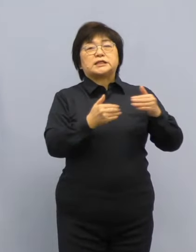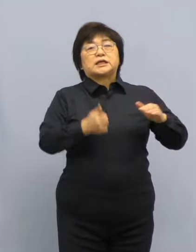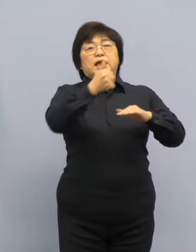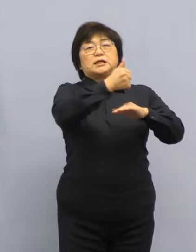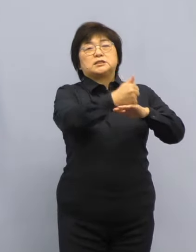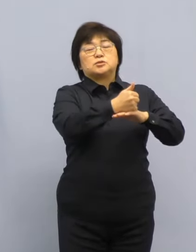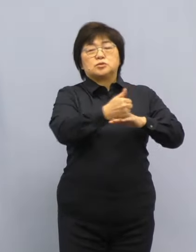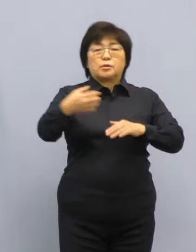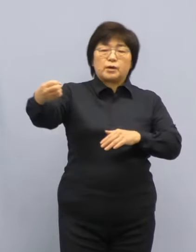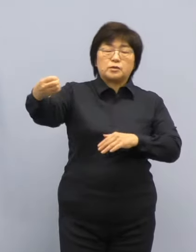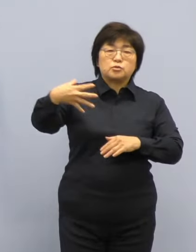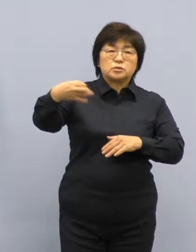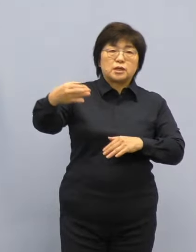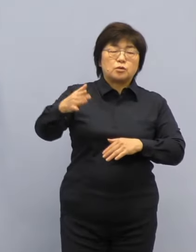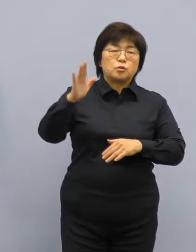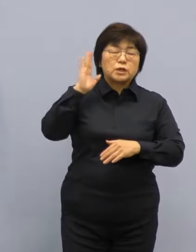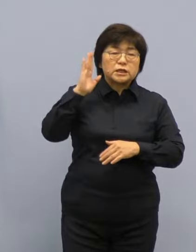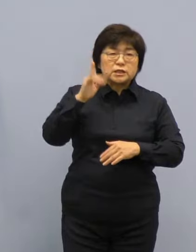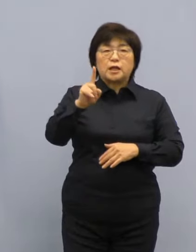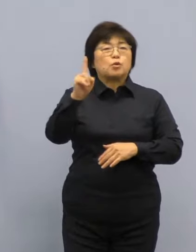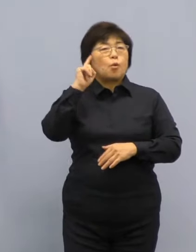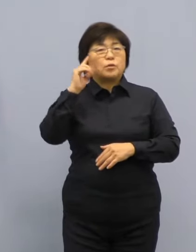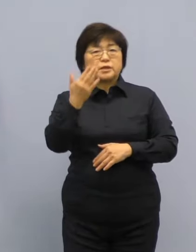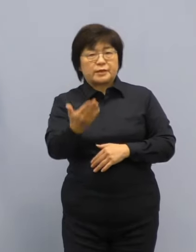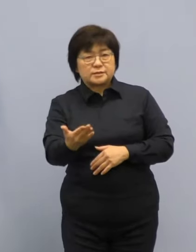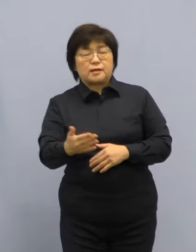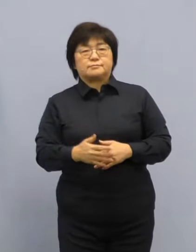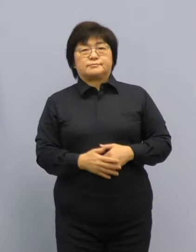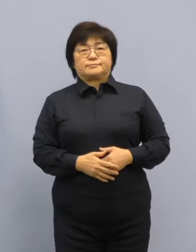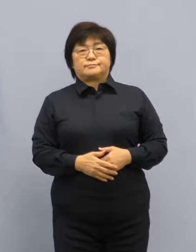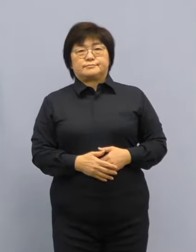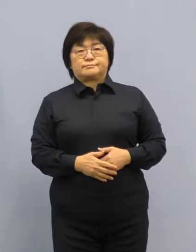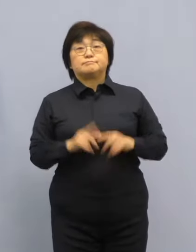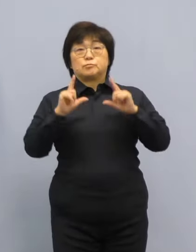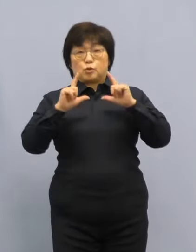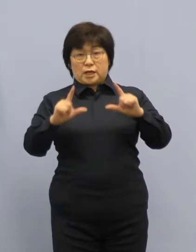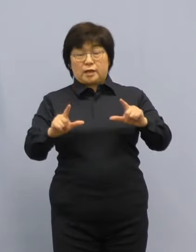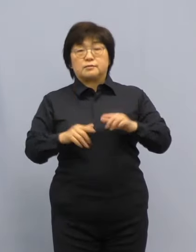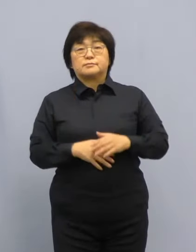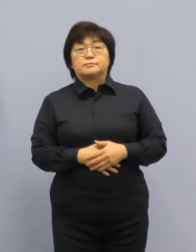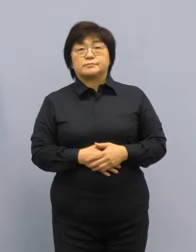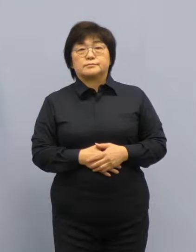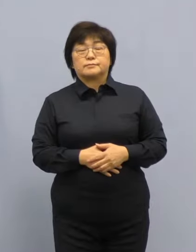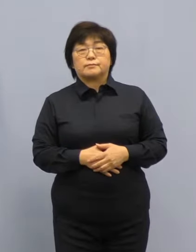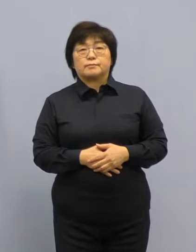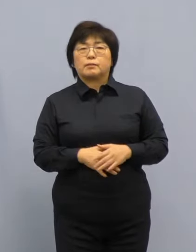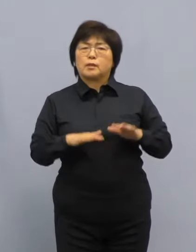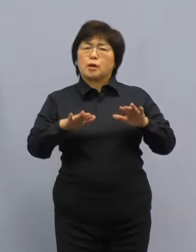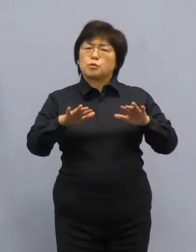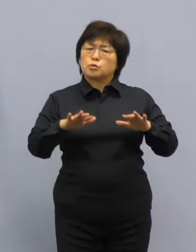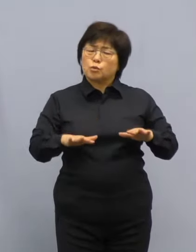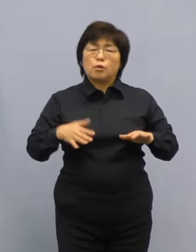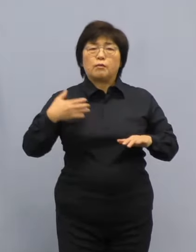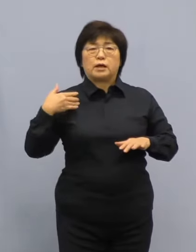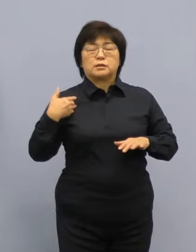言をどのように受け止めているのか教えてください。はい、 まず以前、今日の件はちょっと存じ上げておりませんけど、以前そのような発言